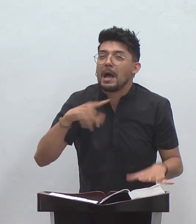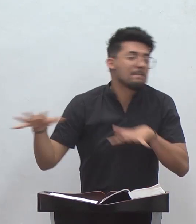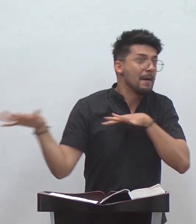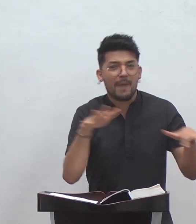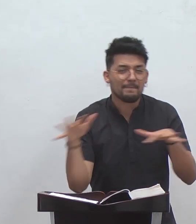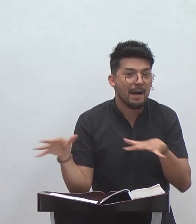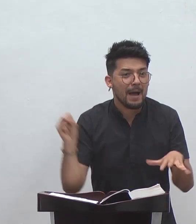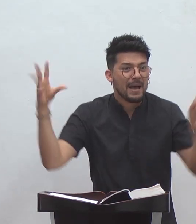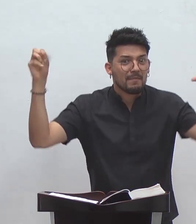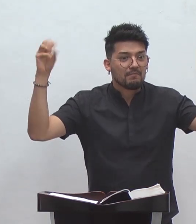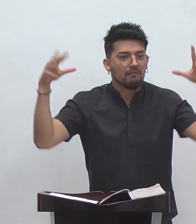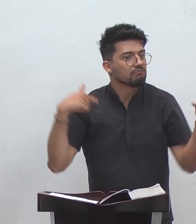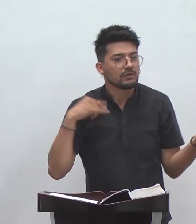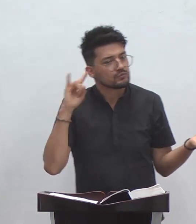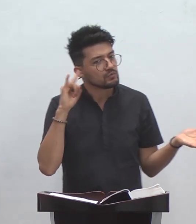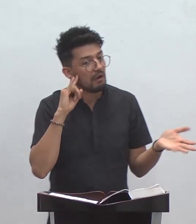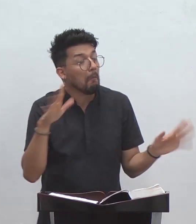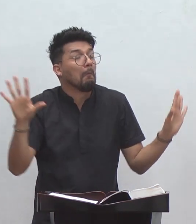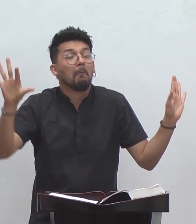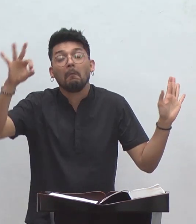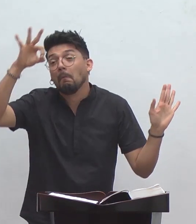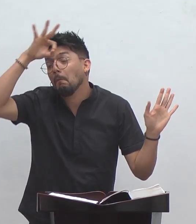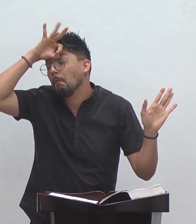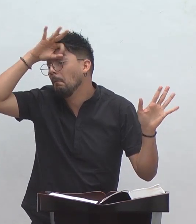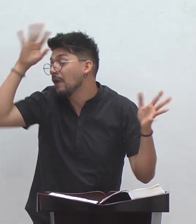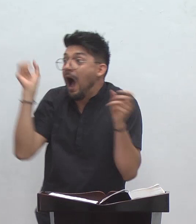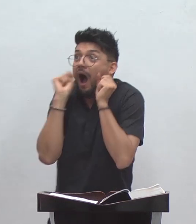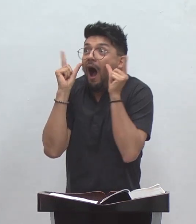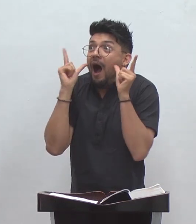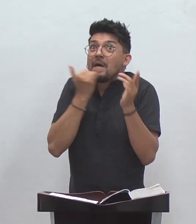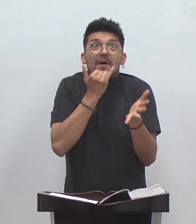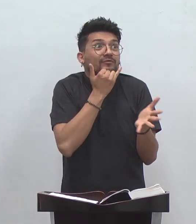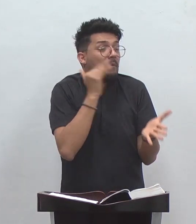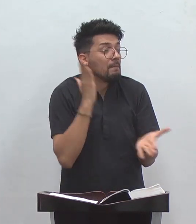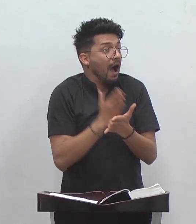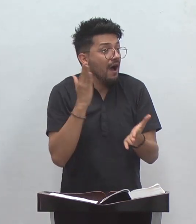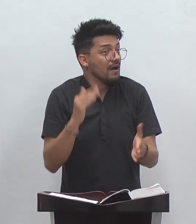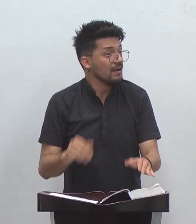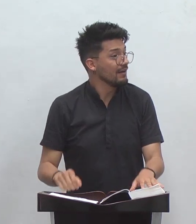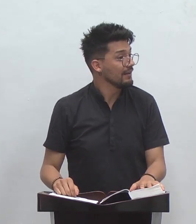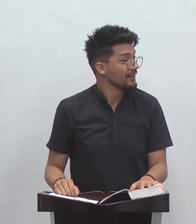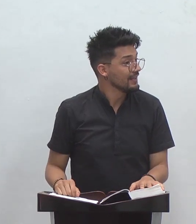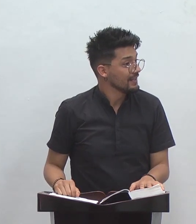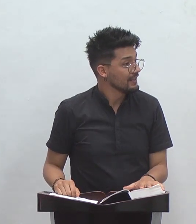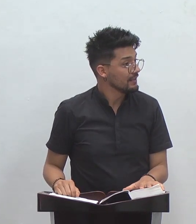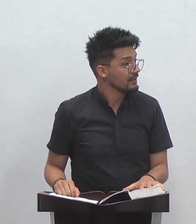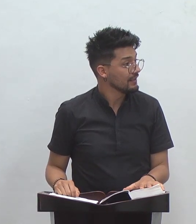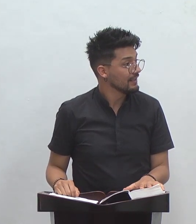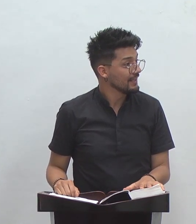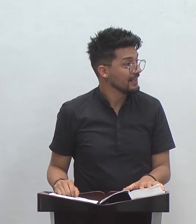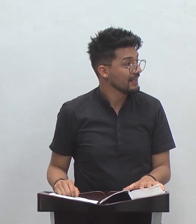No podemos responder ante ese sonido. Si hay alarmas, escuchamos, ignoramos el sonido de